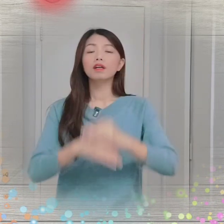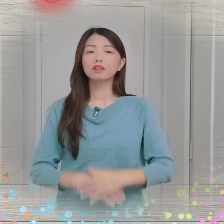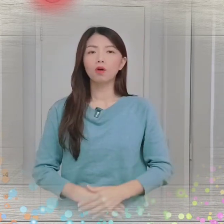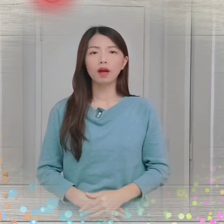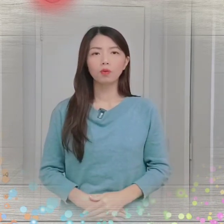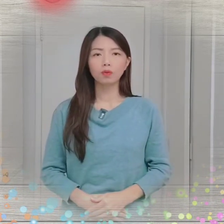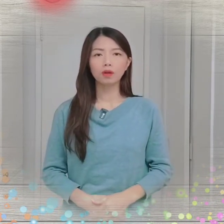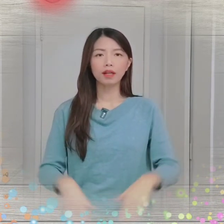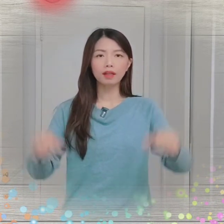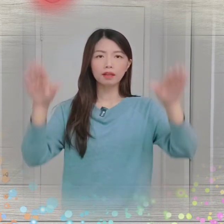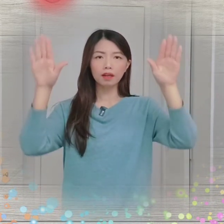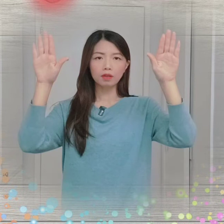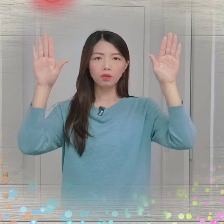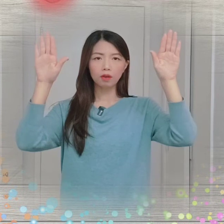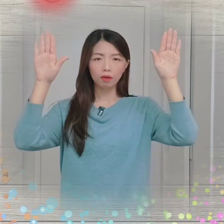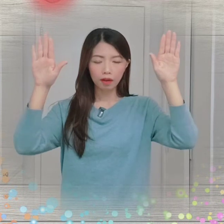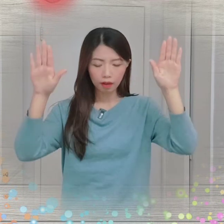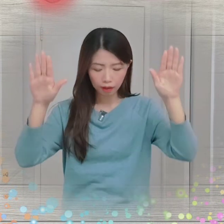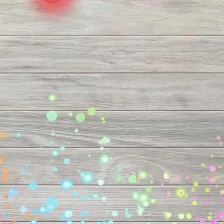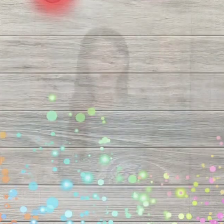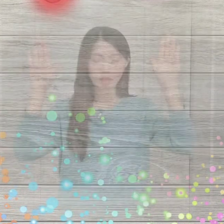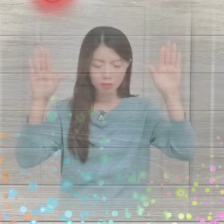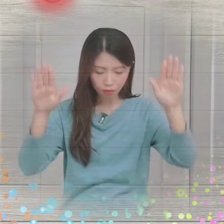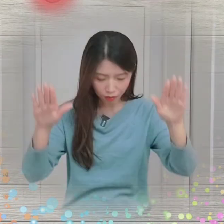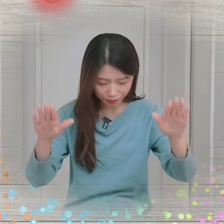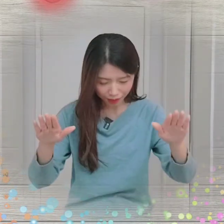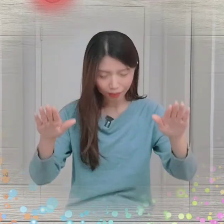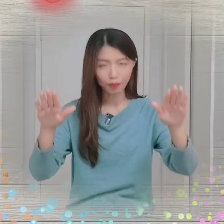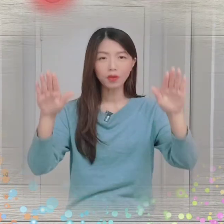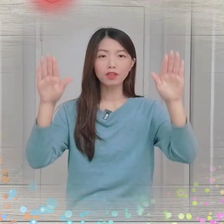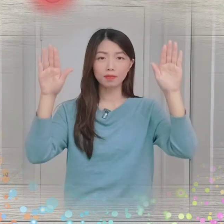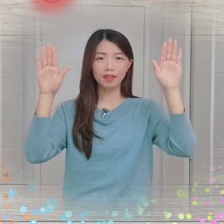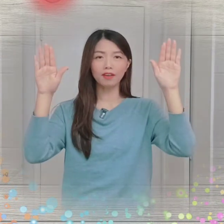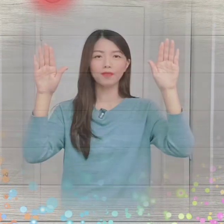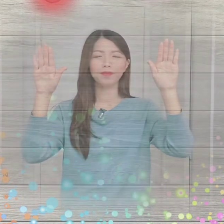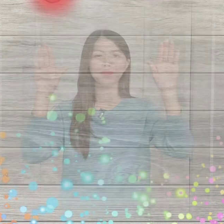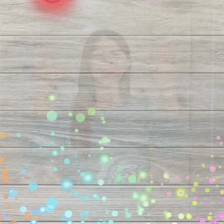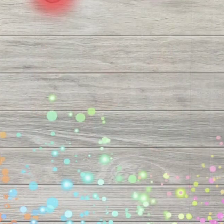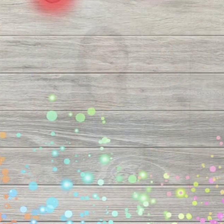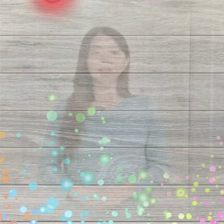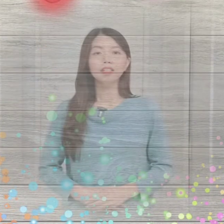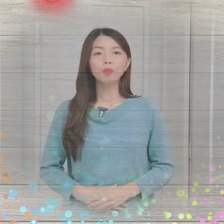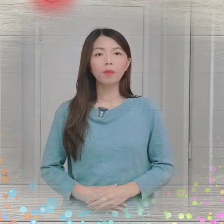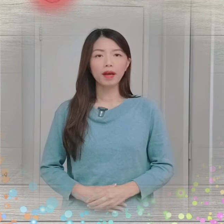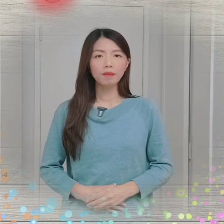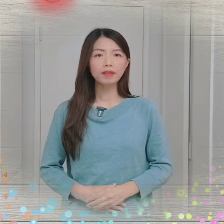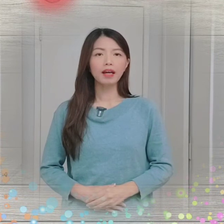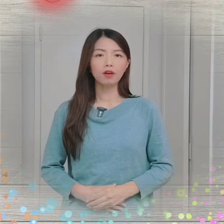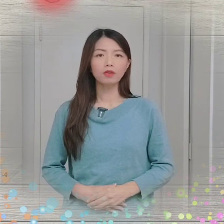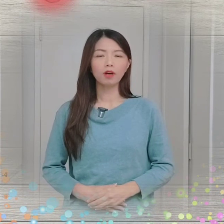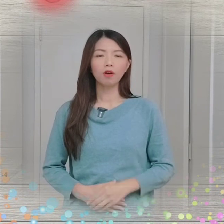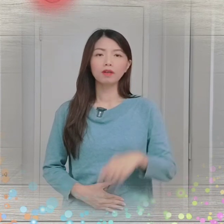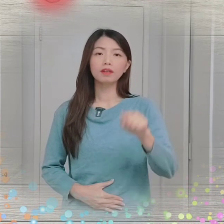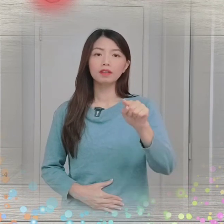절하고 절하다는 손을 이렇게 절하듯이 해주시면 돼요. 그냥 표현해주시면 돼요. 그 보배함